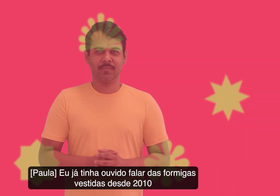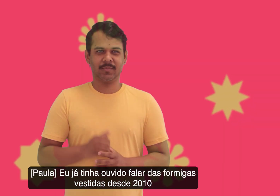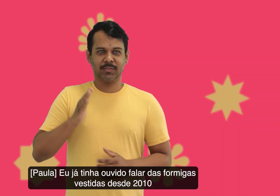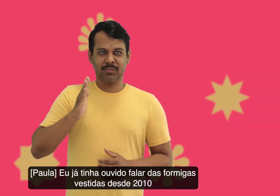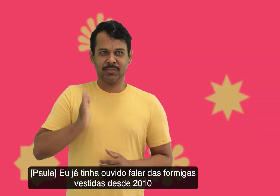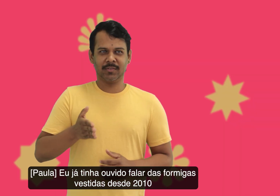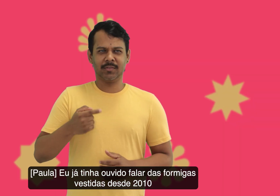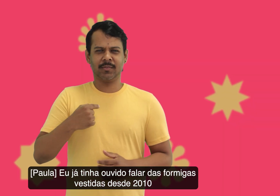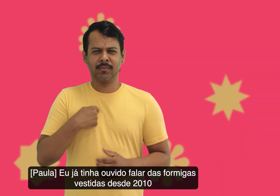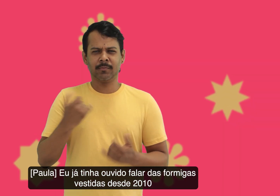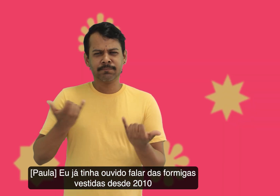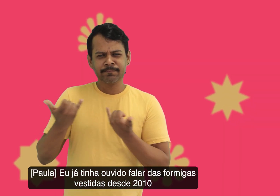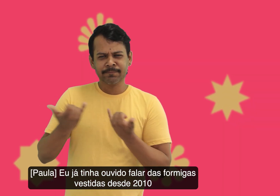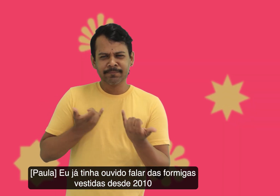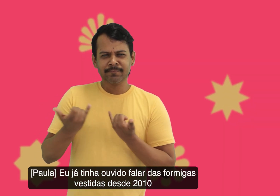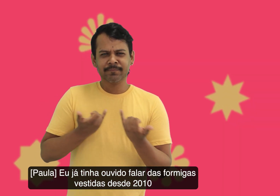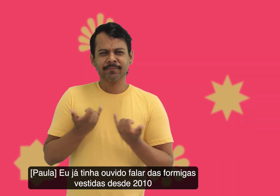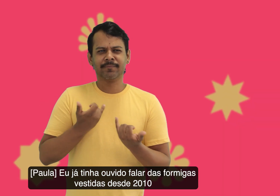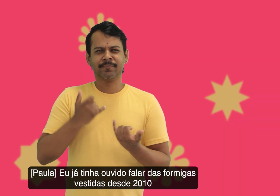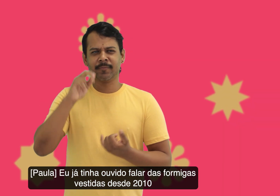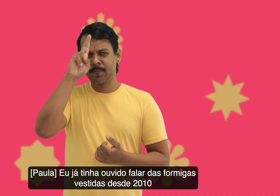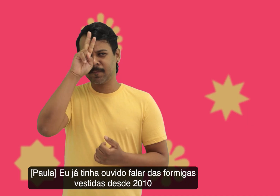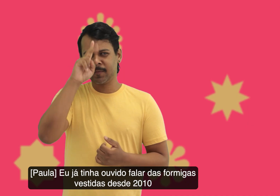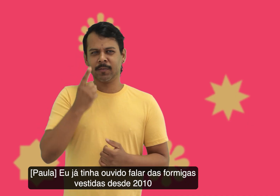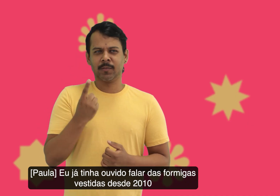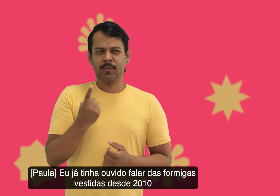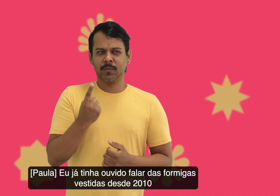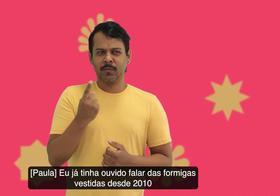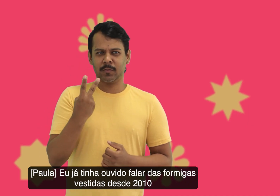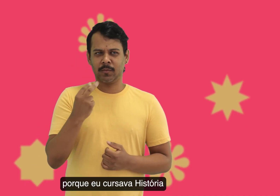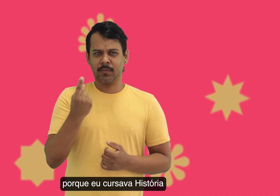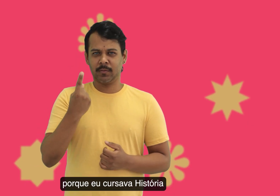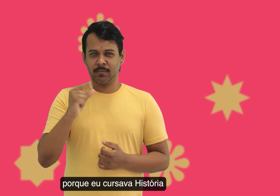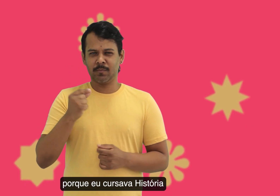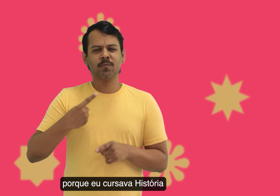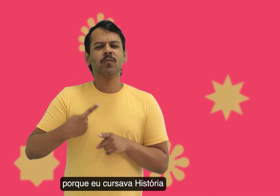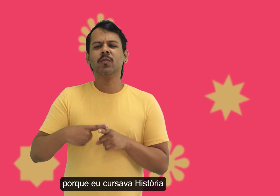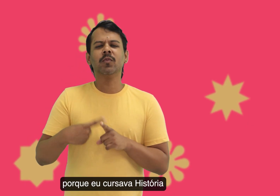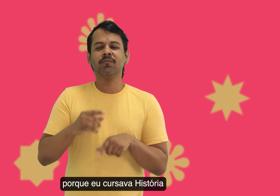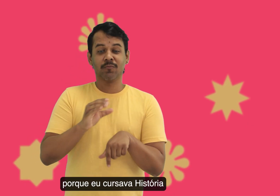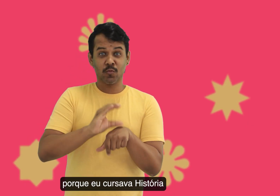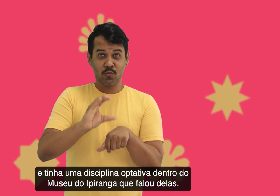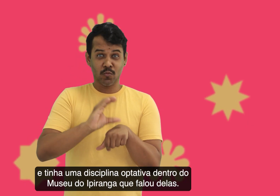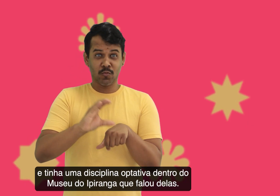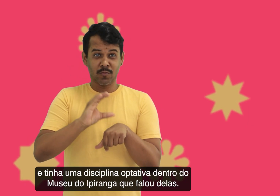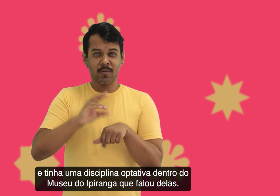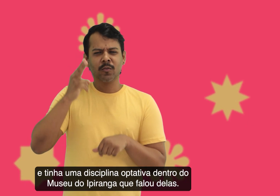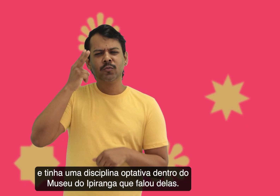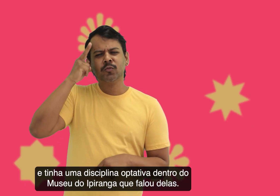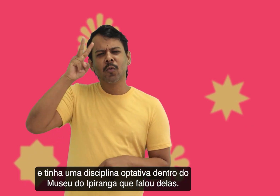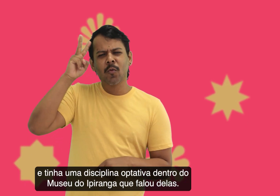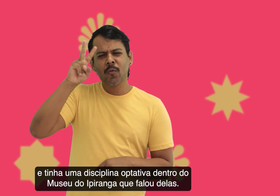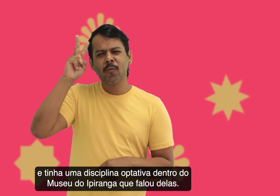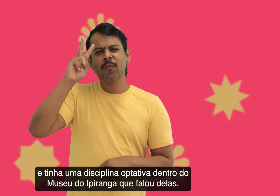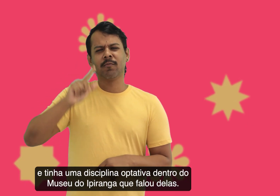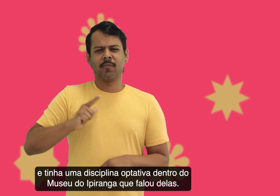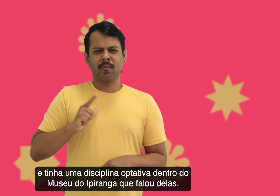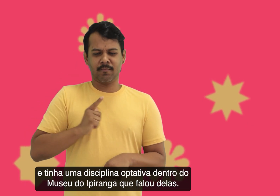Eu já tinha ouvido falar das formigas vestidas desde 2010, porque eu cursava História e tinha uma disciplina optativa dentro